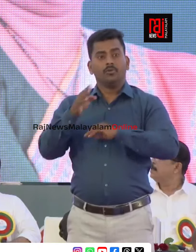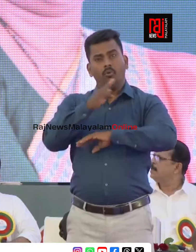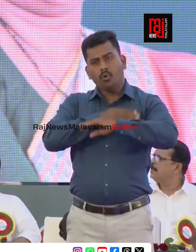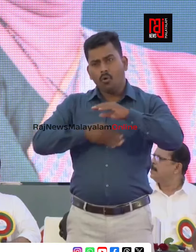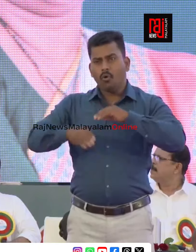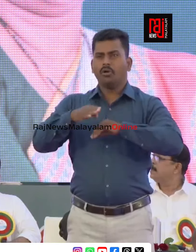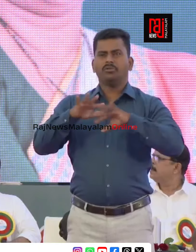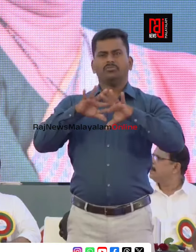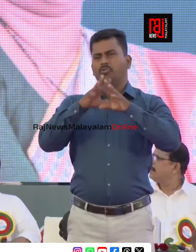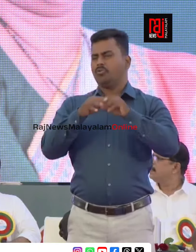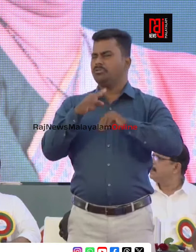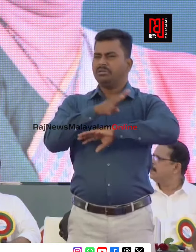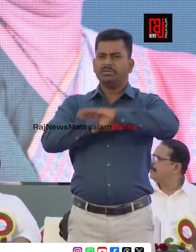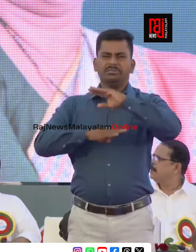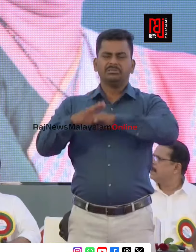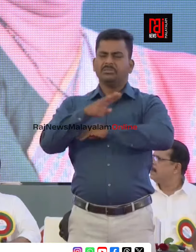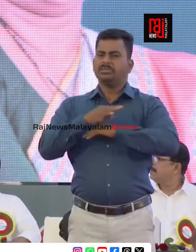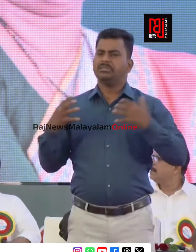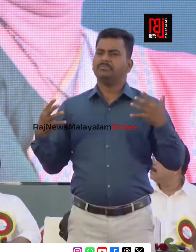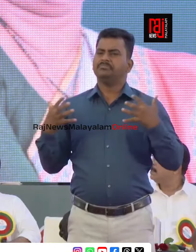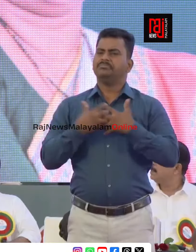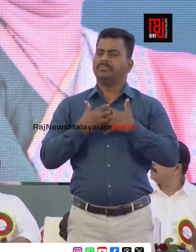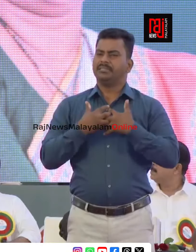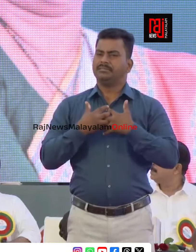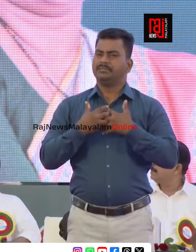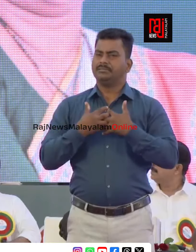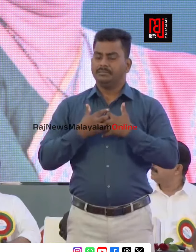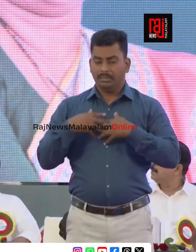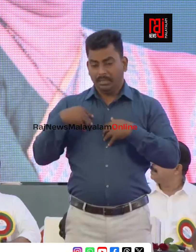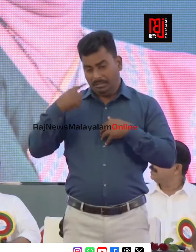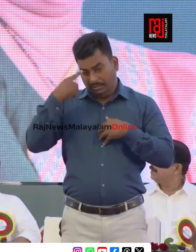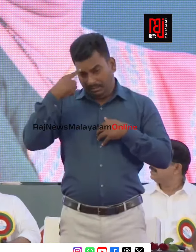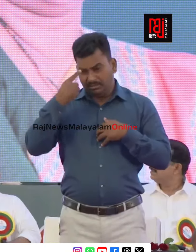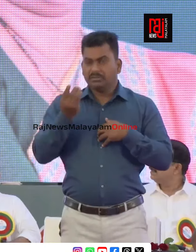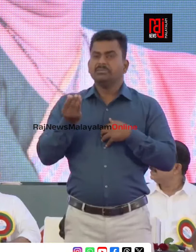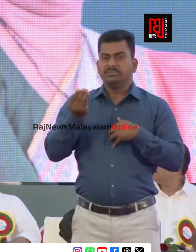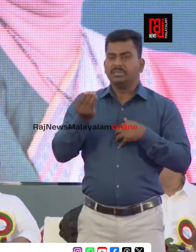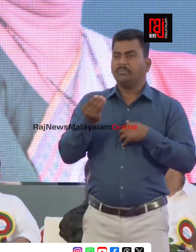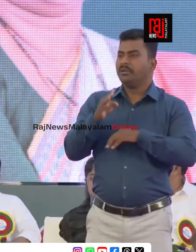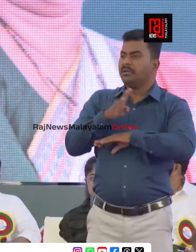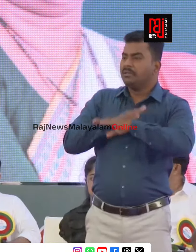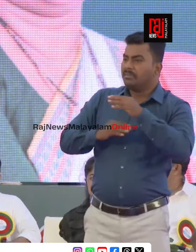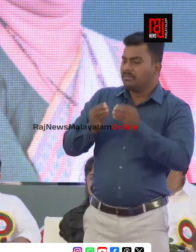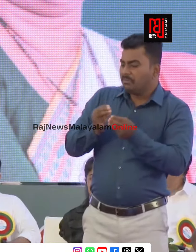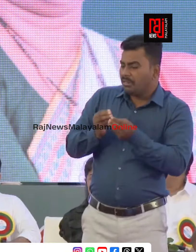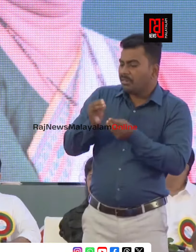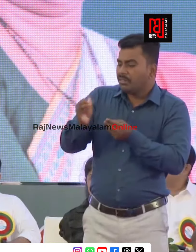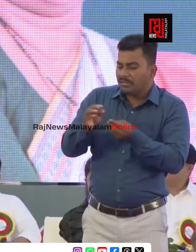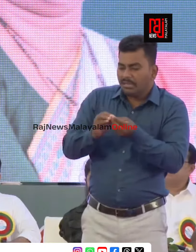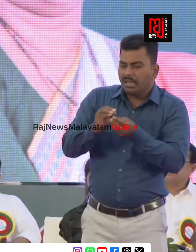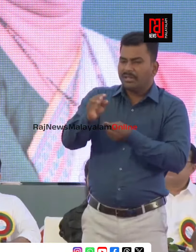ഭിന്നശേഷി സൗഹൃദമാക്കേണ്ടതുണ്ട്. അപ്പോൾ മാത്രമേ കേരളം